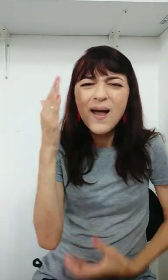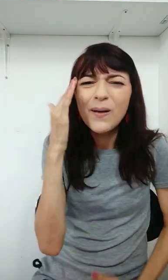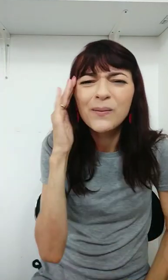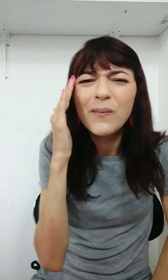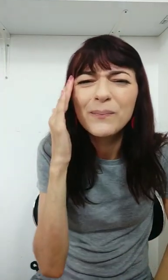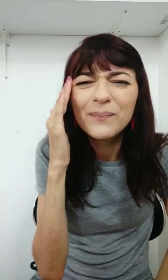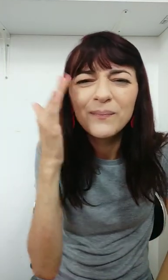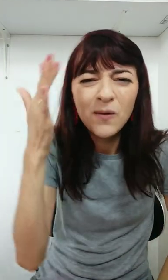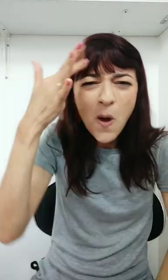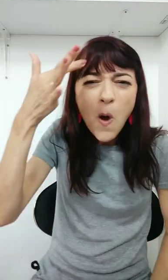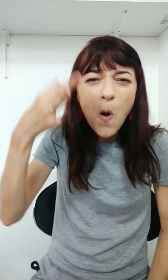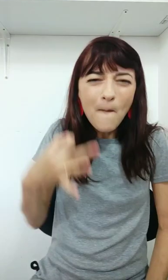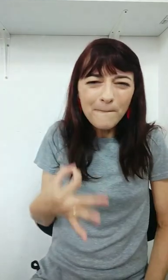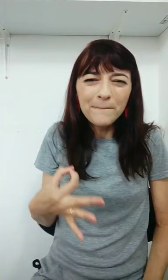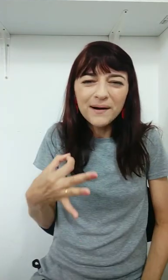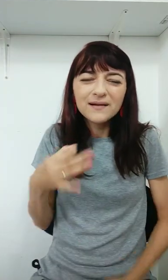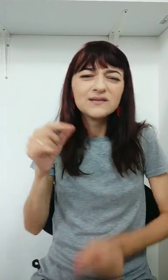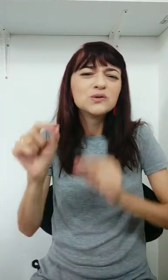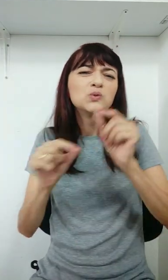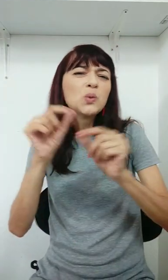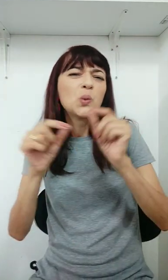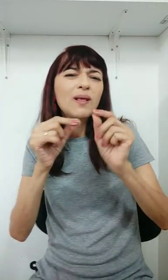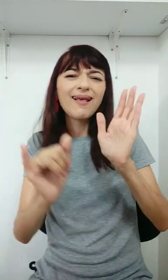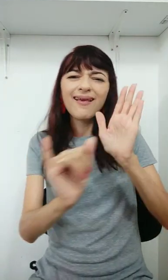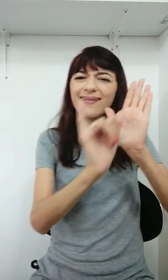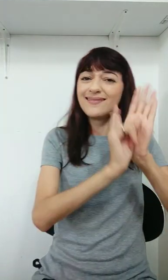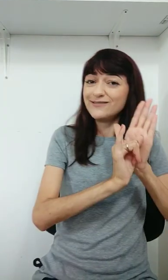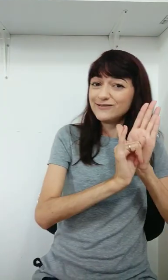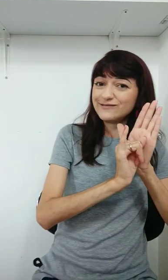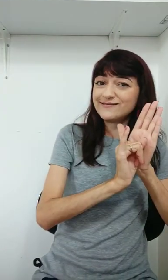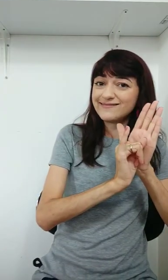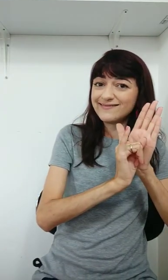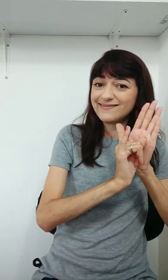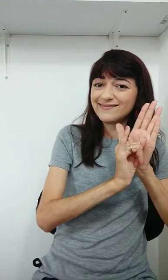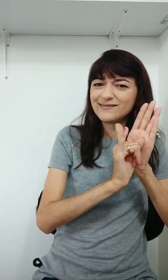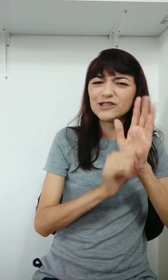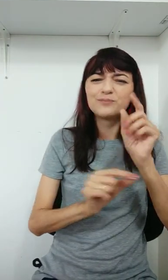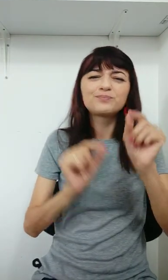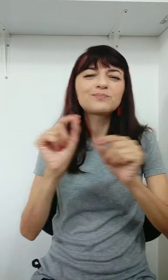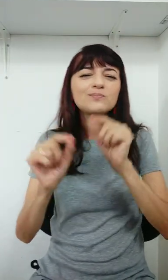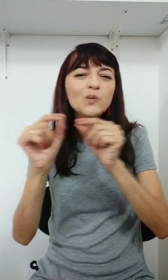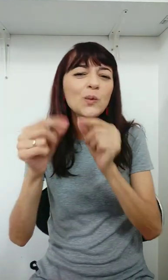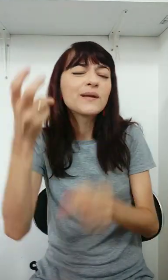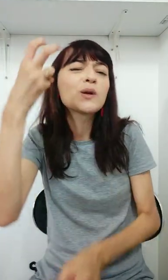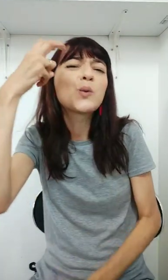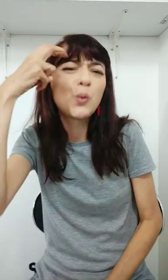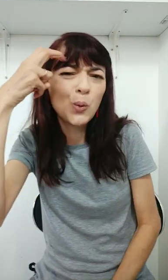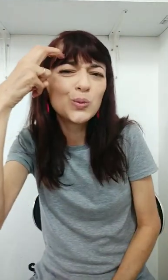essa aceitação dela como ela é, como ela nasceu, né? Então ela busca ali a igualdade, independente